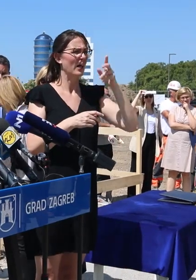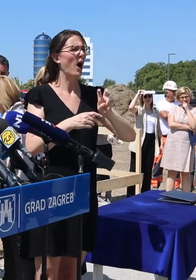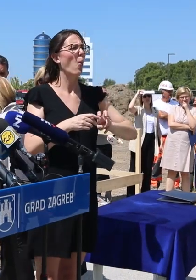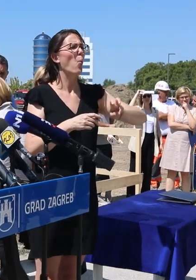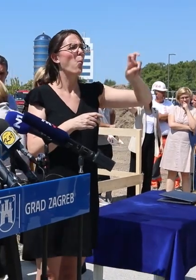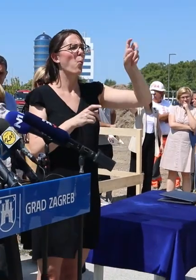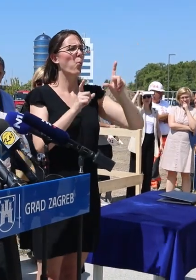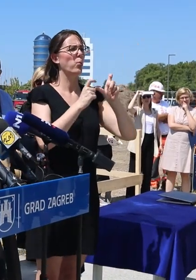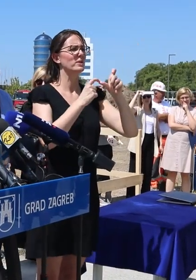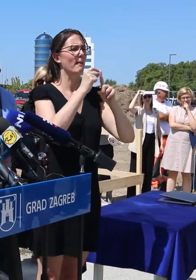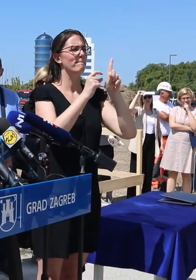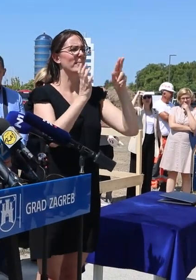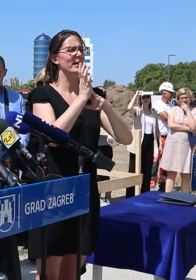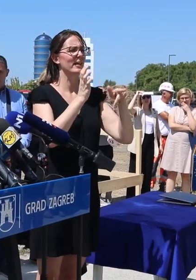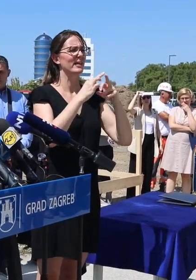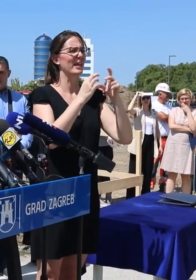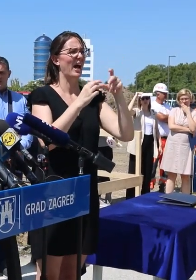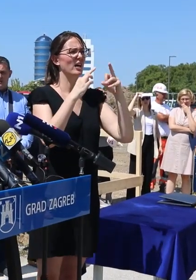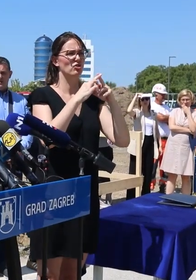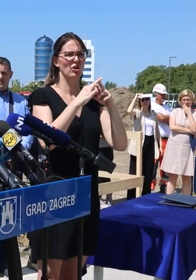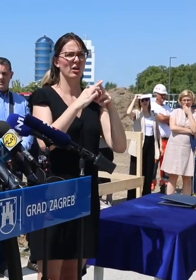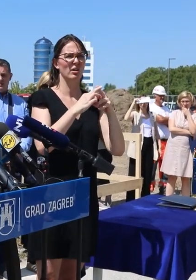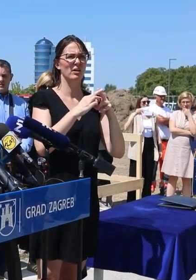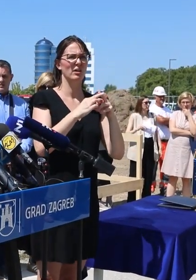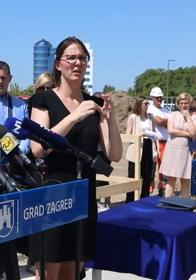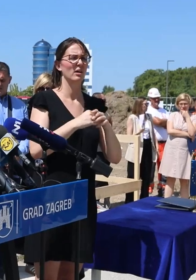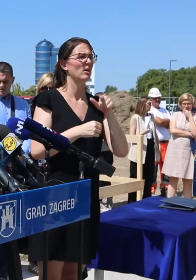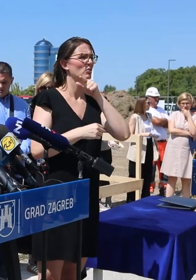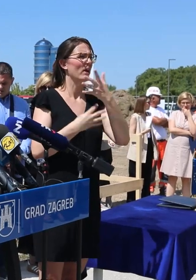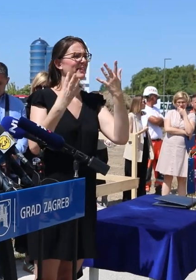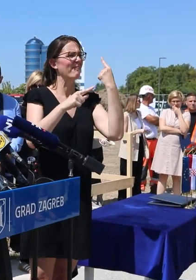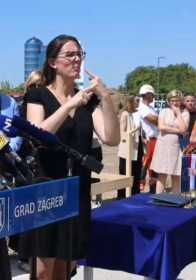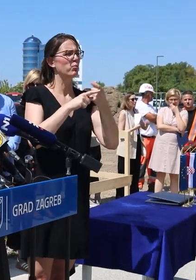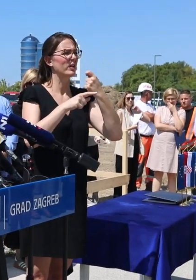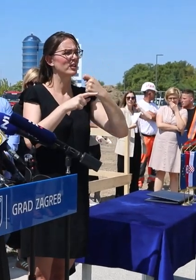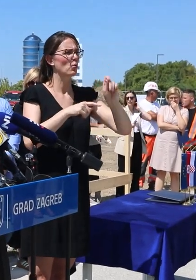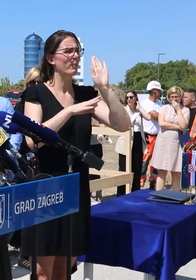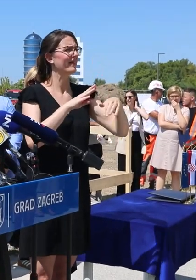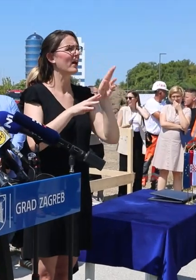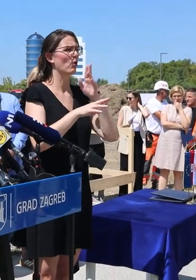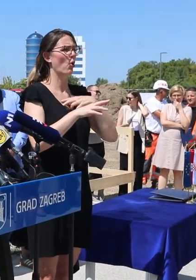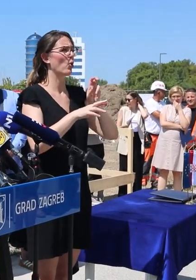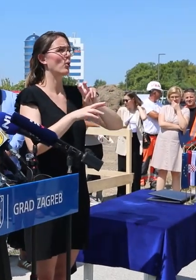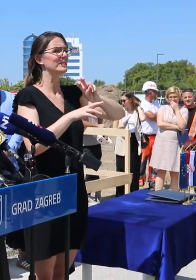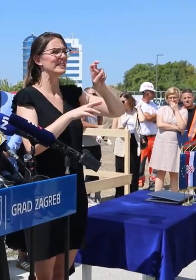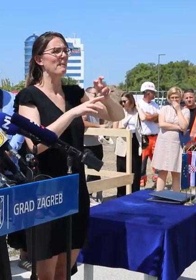uspinjača najavljena za otprilike 9 puta skuplja od žičara. To je napravljeno prije nekoliko